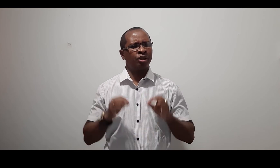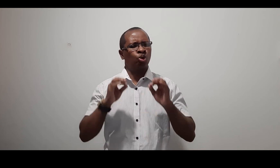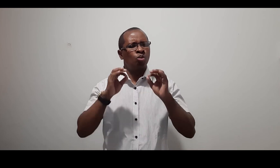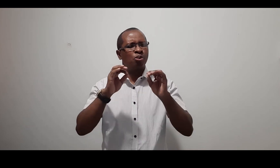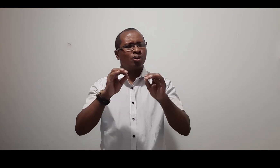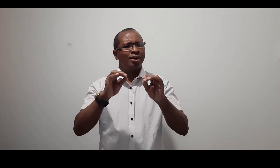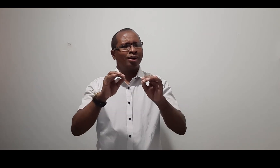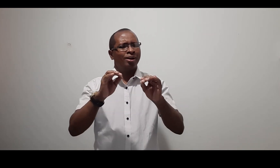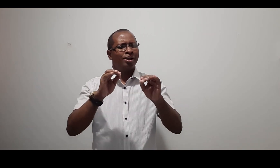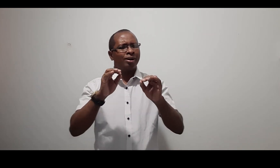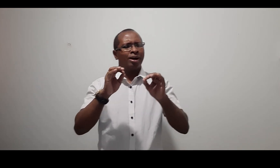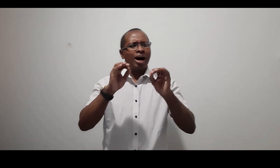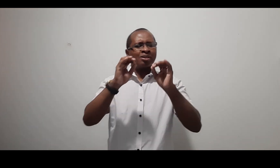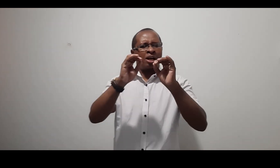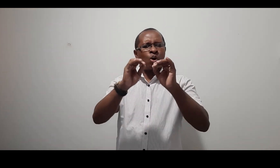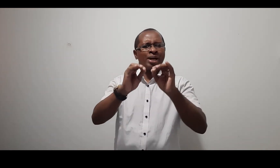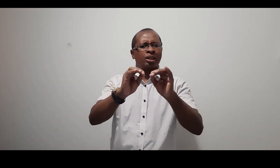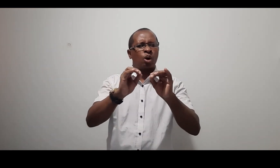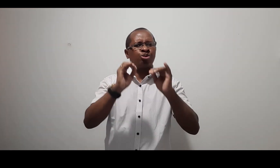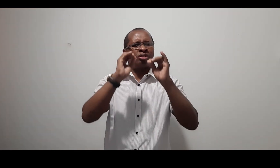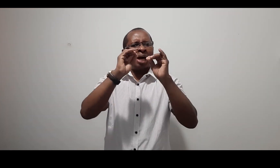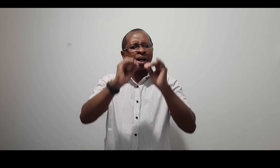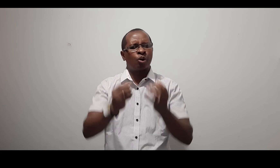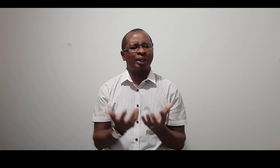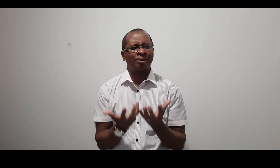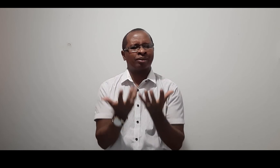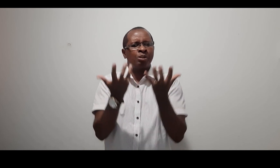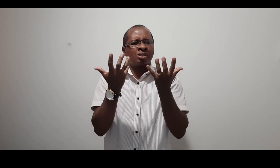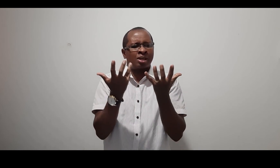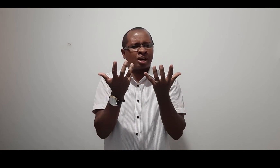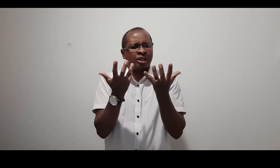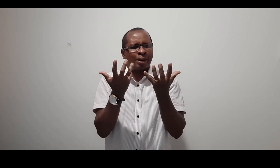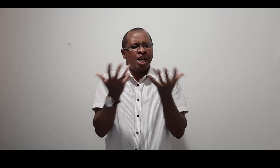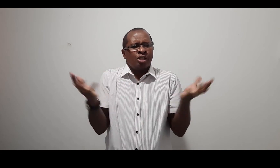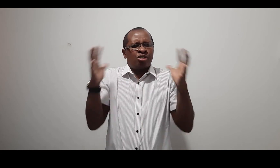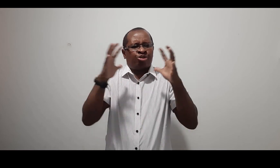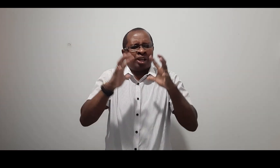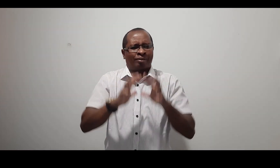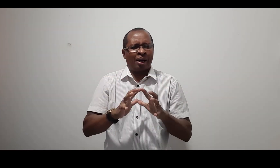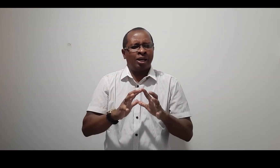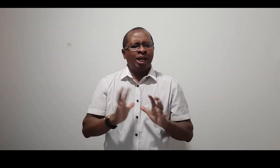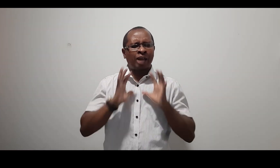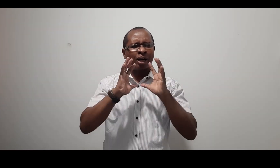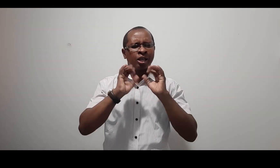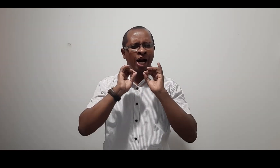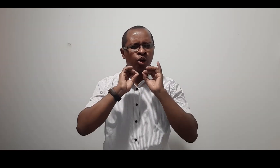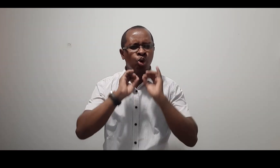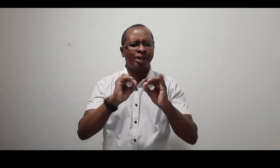tian'ny Tompo hanjaka ao anatinao ny fiainana na hoentiny tamin'izyny sangana tamaty sy ny fiadanany, tahaka ny nanolorany zany